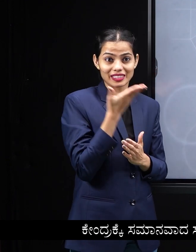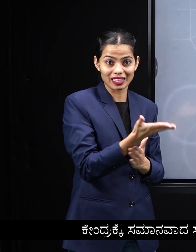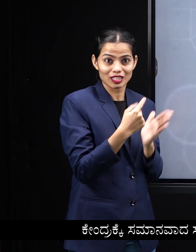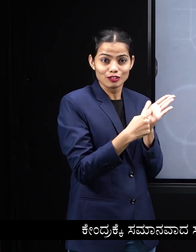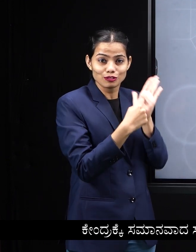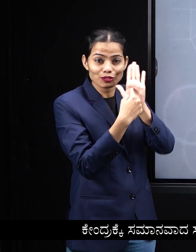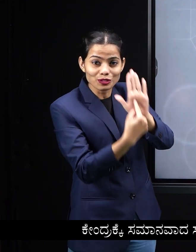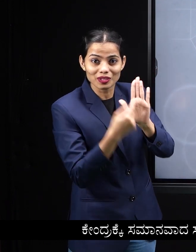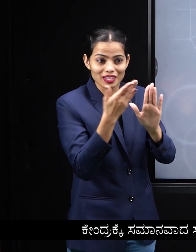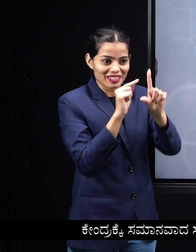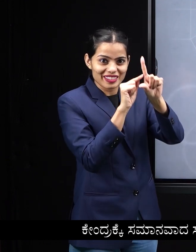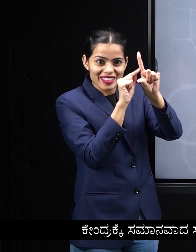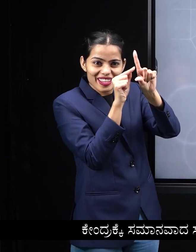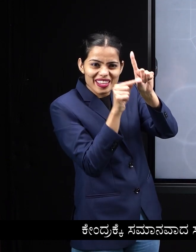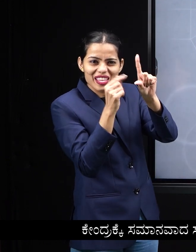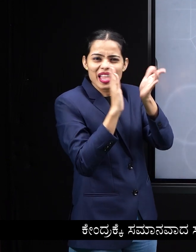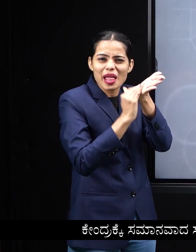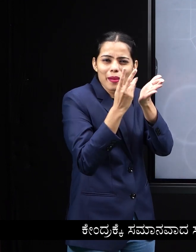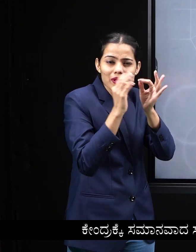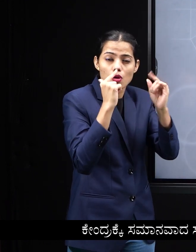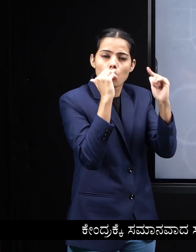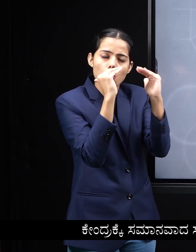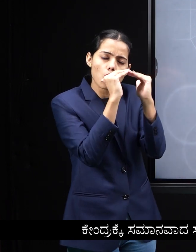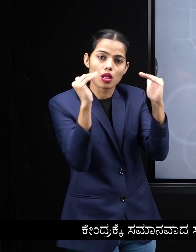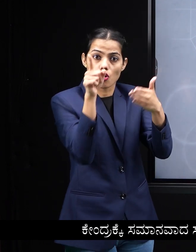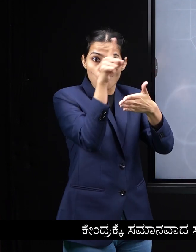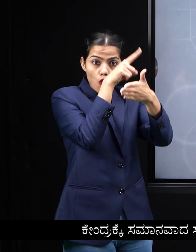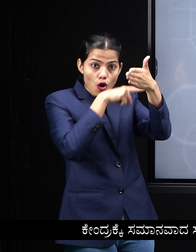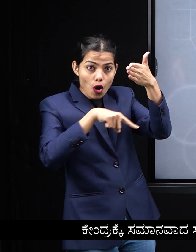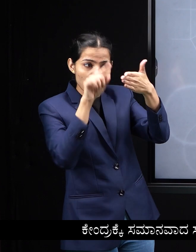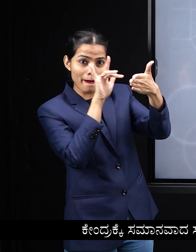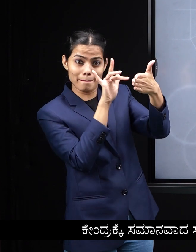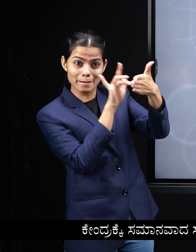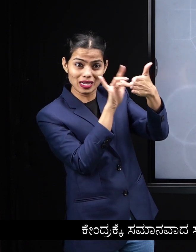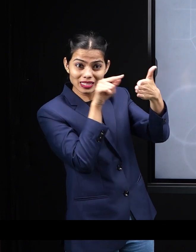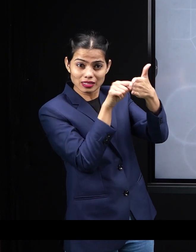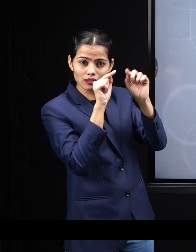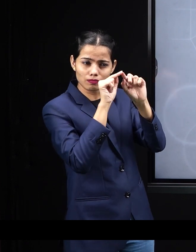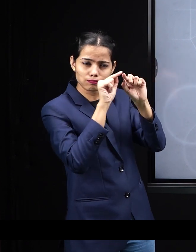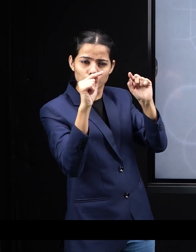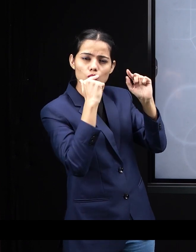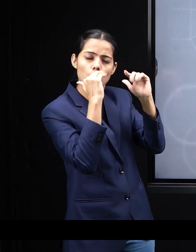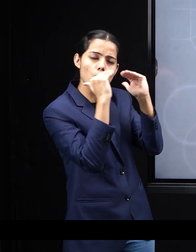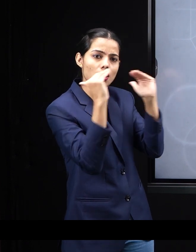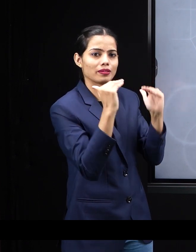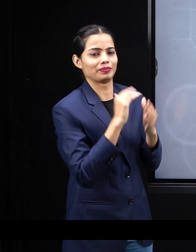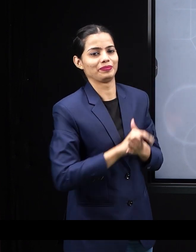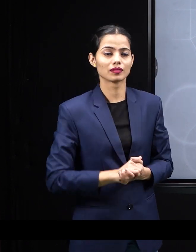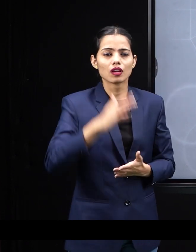ಕೇಂದ್ರಕ್ಕೆ ಸಮಾನವಾದ ಸ್ವರಮೇಳಗಳಿಂದ ಒಳಗೊಳ್ಳುವ ಕೋನಗಳು ಸಹ ಸಮಾನವಾಗಿವೆ ಎಂದು ಇದು ತೋರಿಸುತ್ತದೆ.